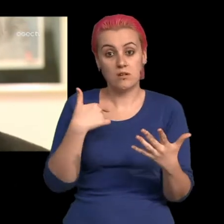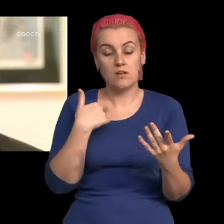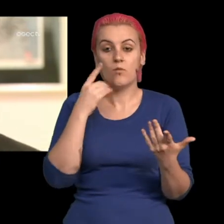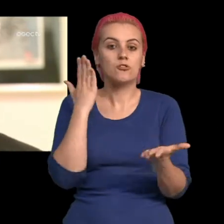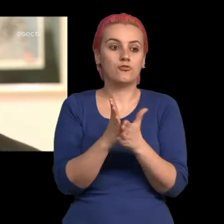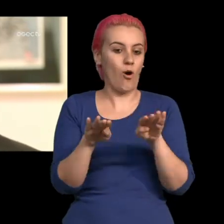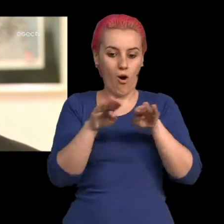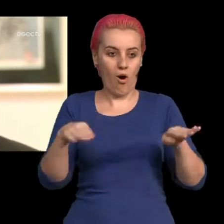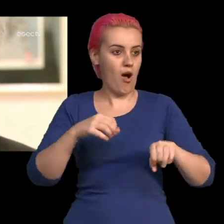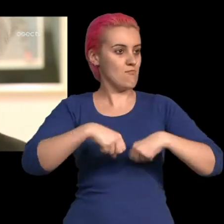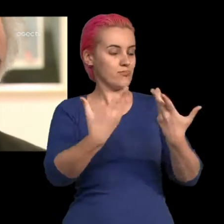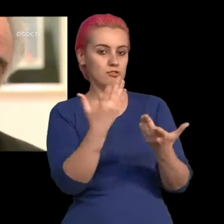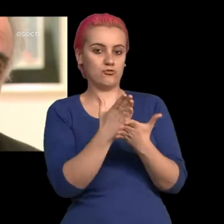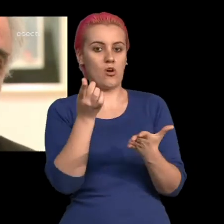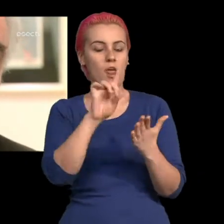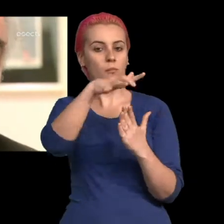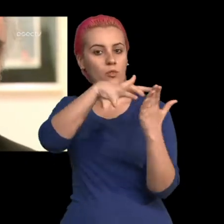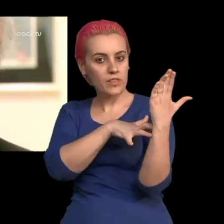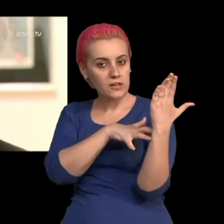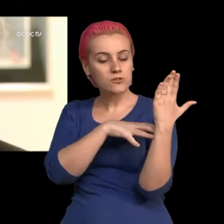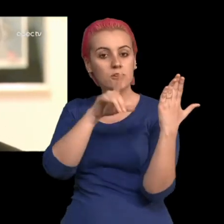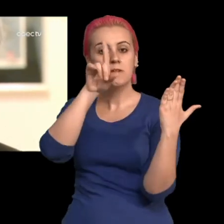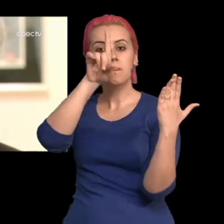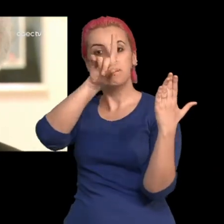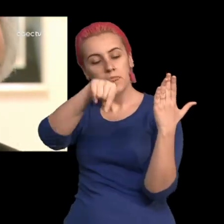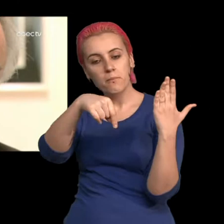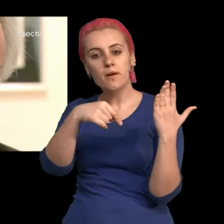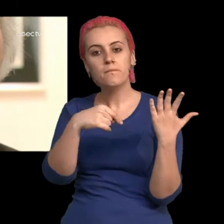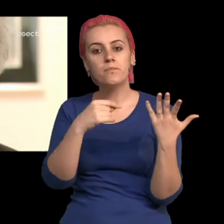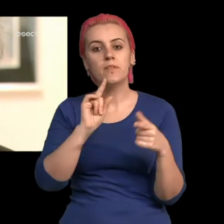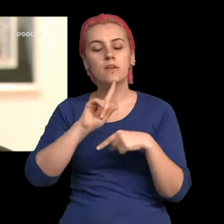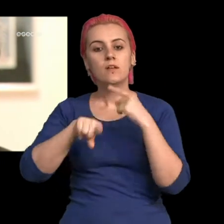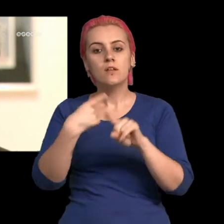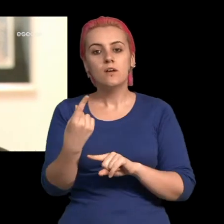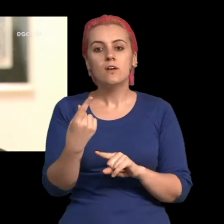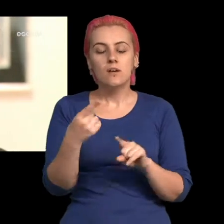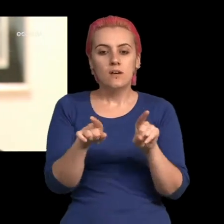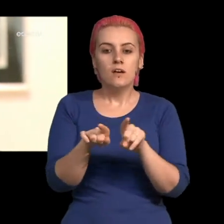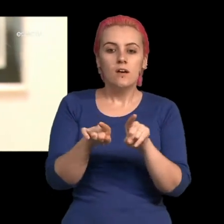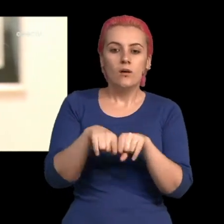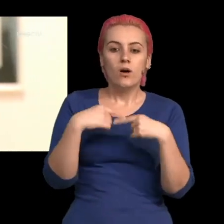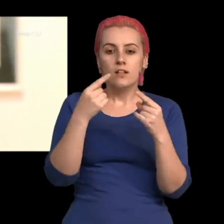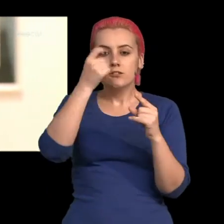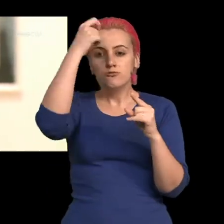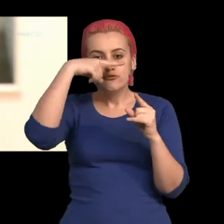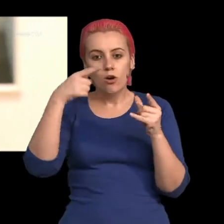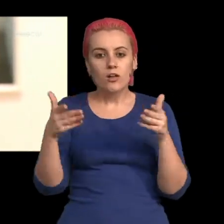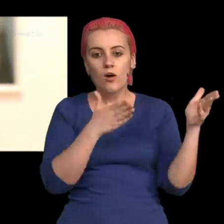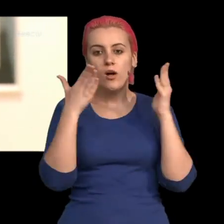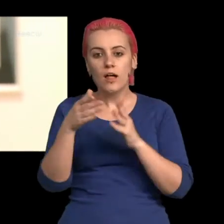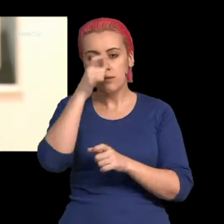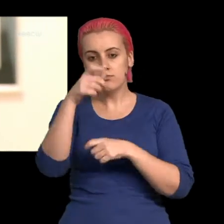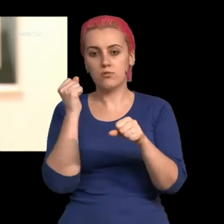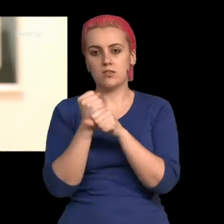só o espetáculo, claro, o texto, quando há, e depois há uma mini-história paralela dos